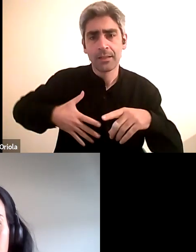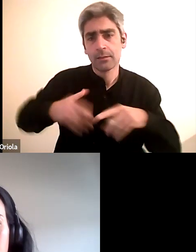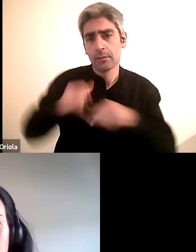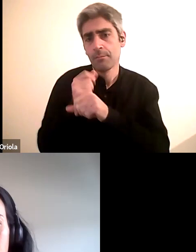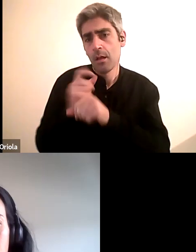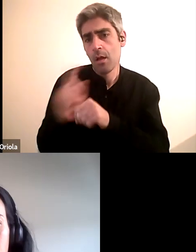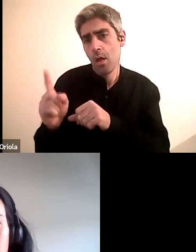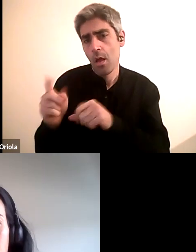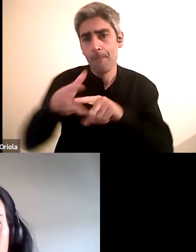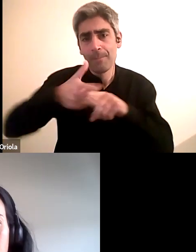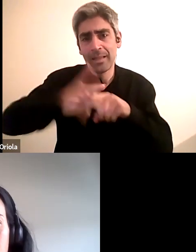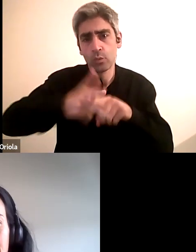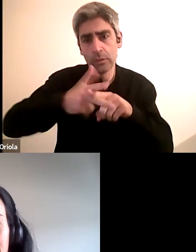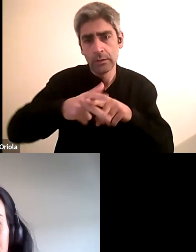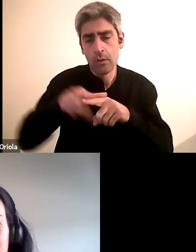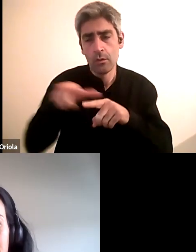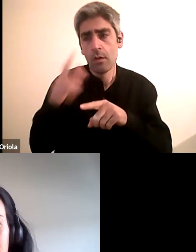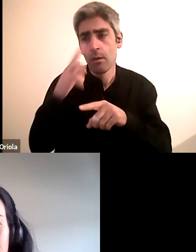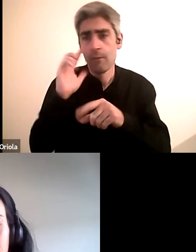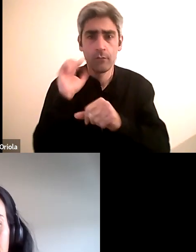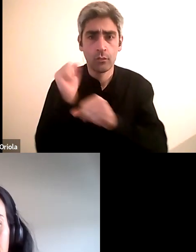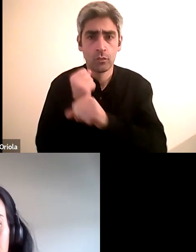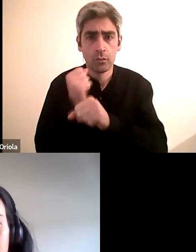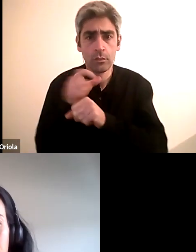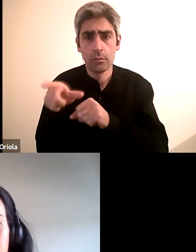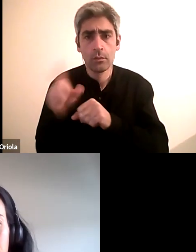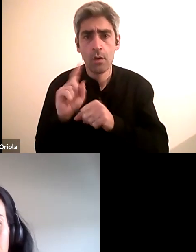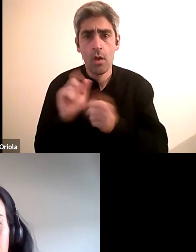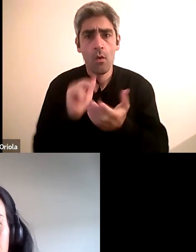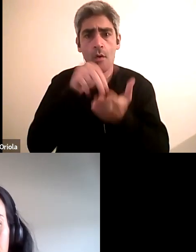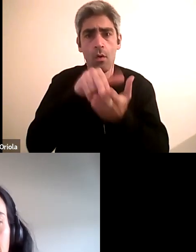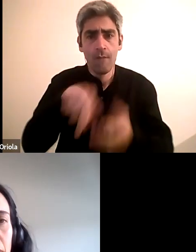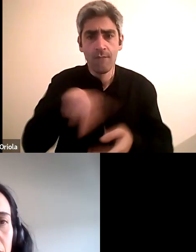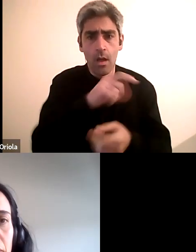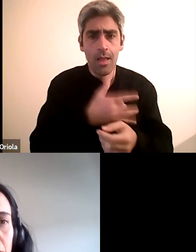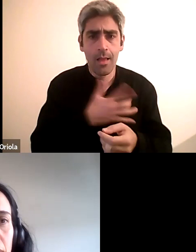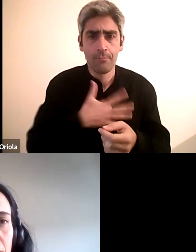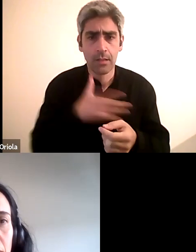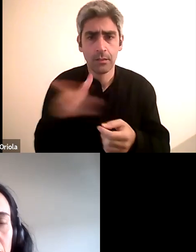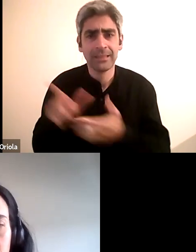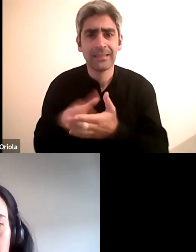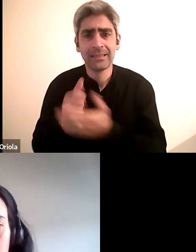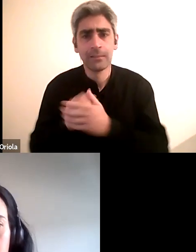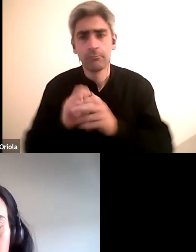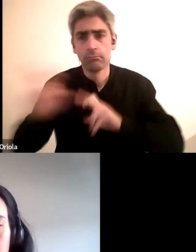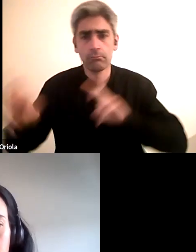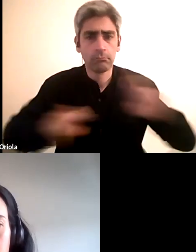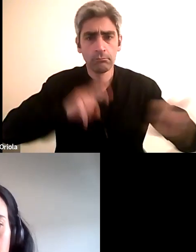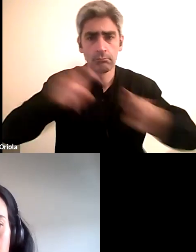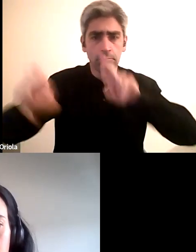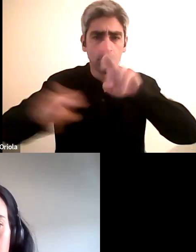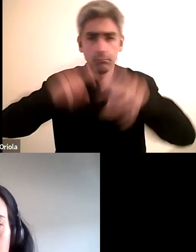seja a manutenção, em que os trabalhadores praticamente nunca estão na empresa. Estão sempre em vários locais de